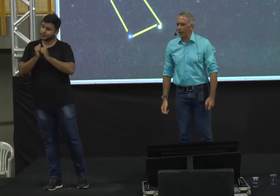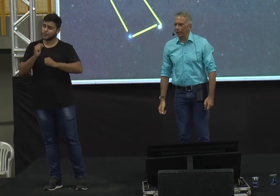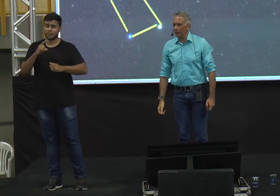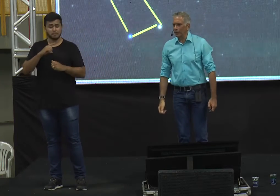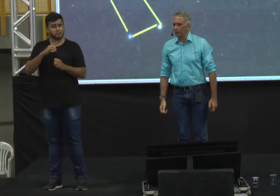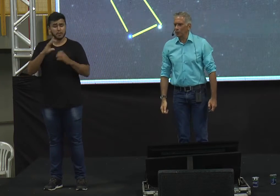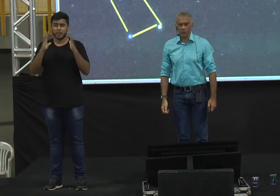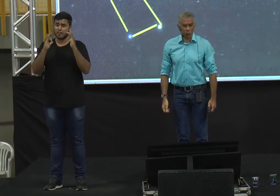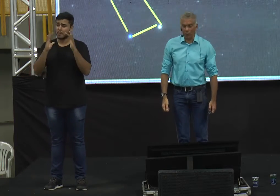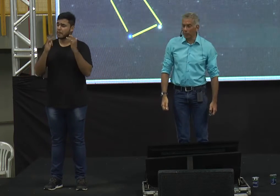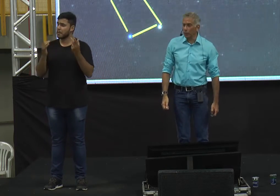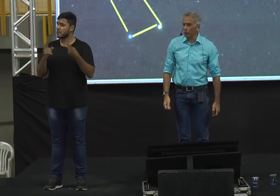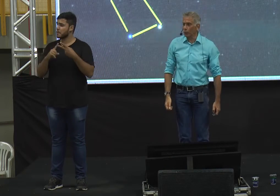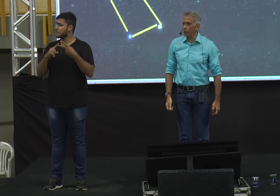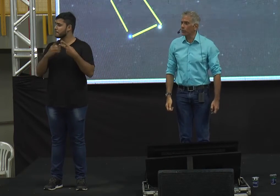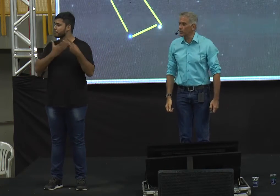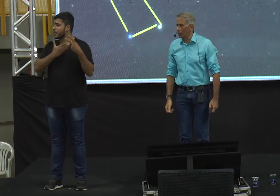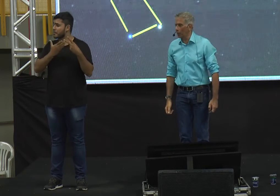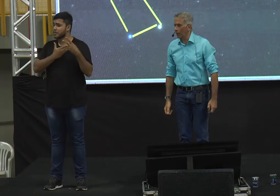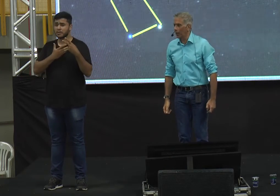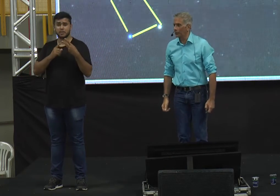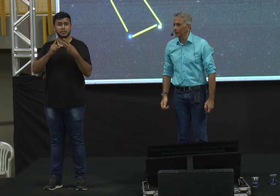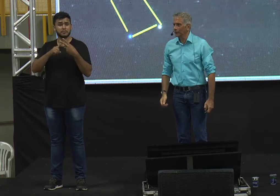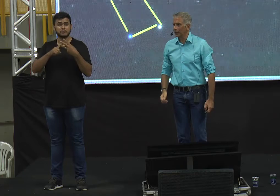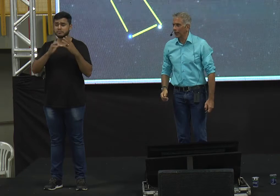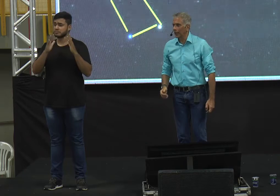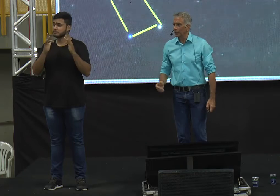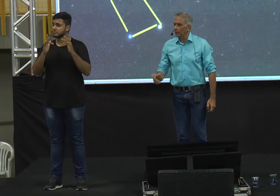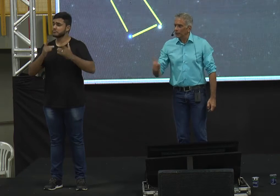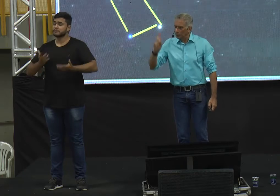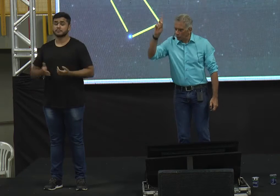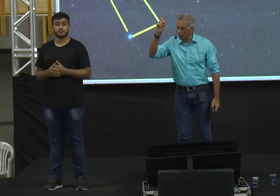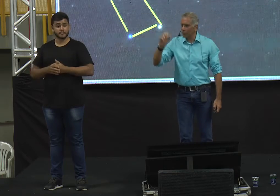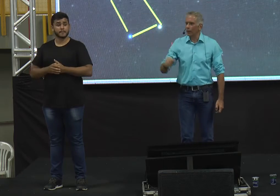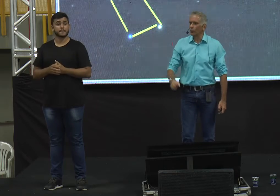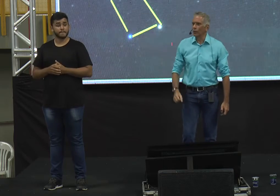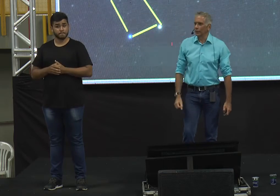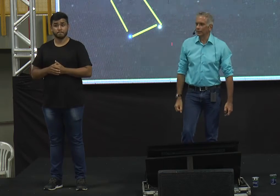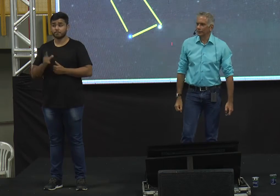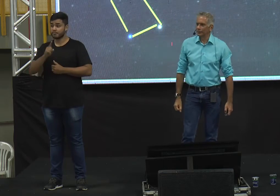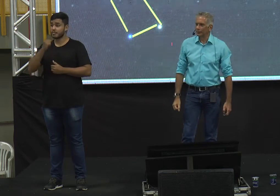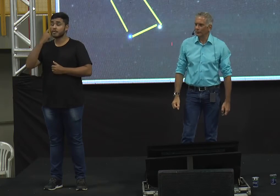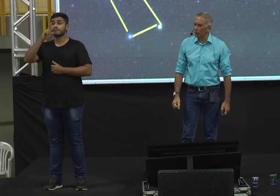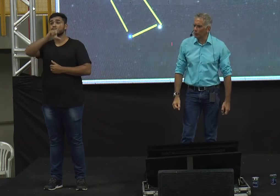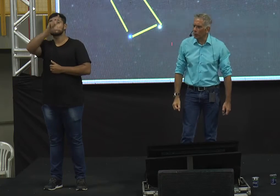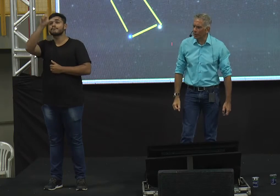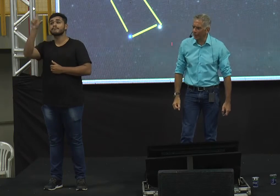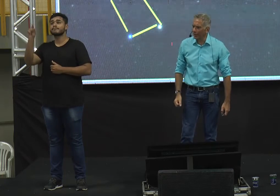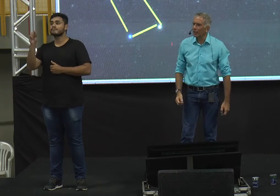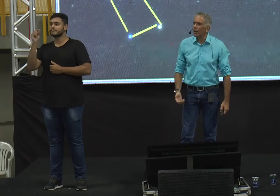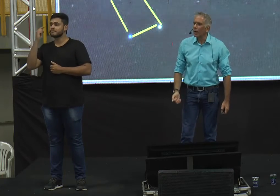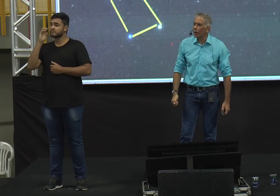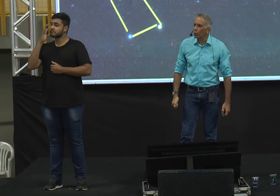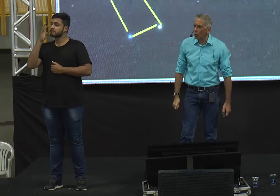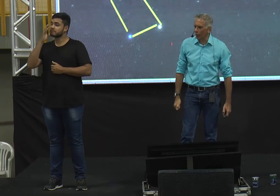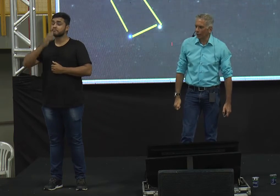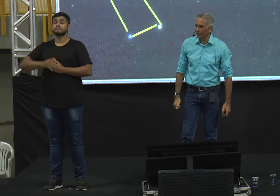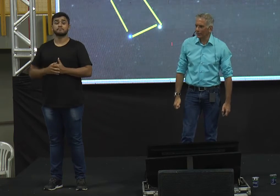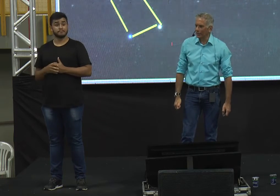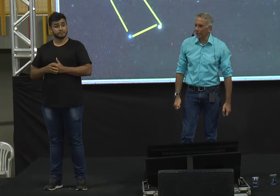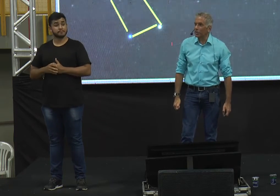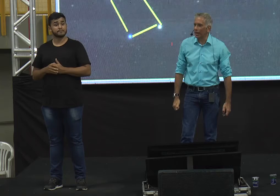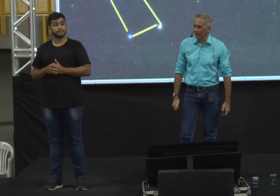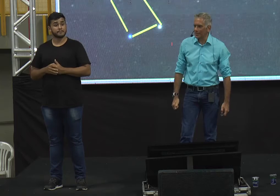ser a namorada, pode ser o amigo, pode ser o namorado, tá? Vamos ver a lua. Vamos ver o quê? A